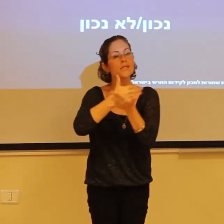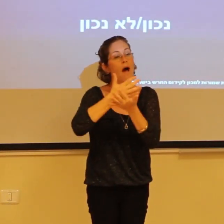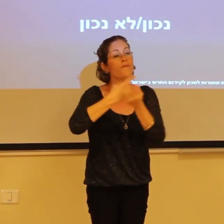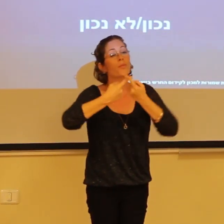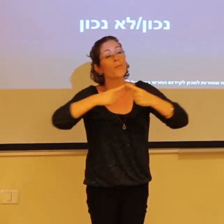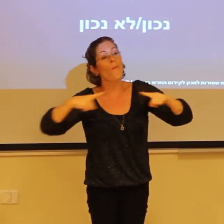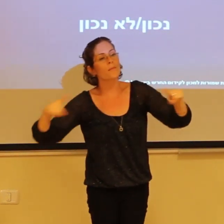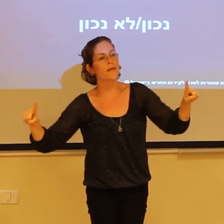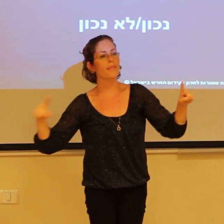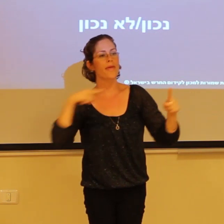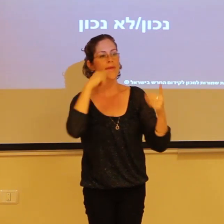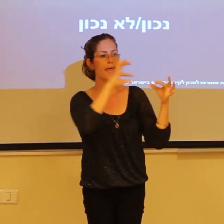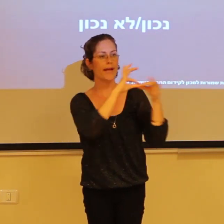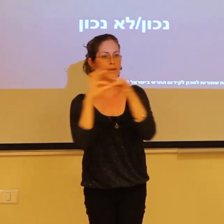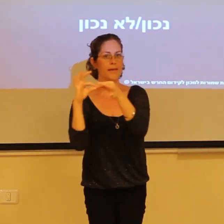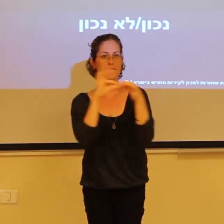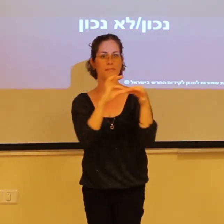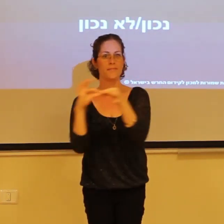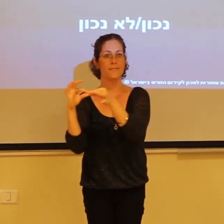שיש. אז נוספנו כל מיני הגדים.